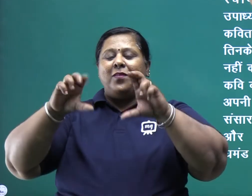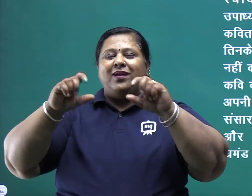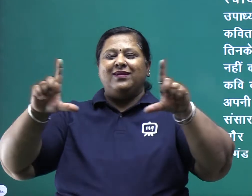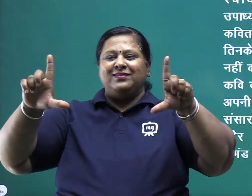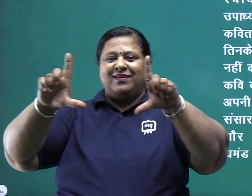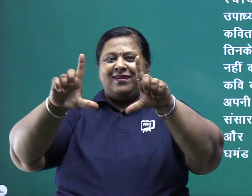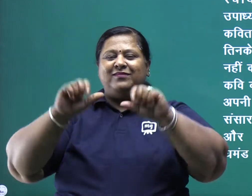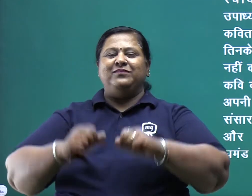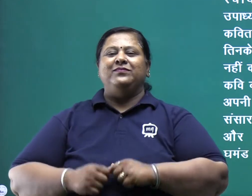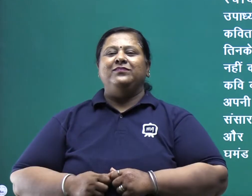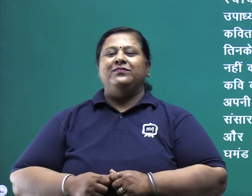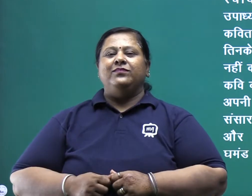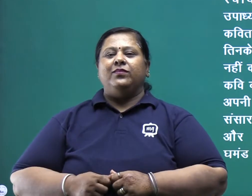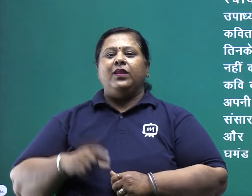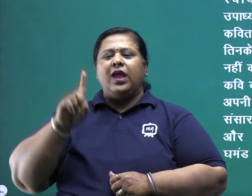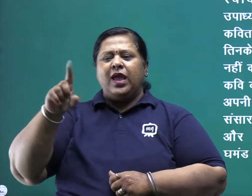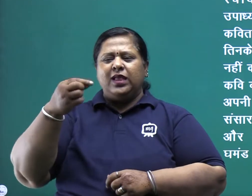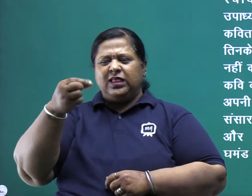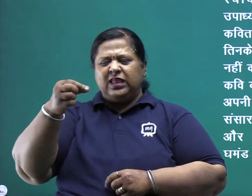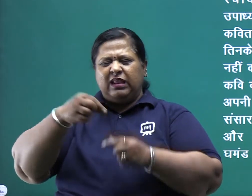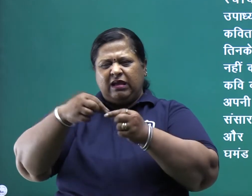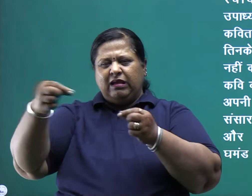सार। एक तिनका